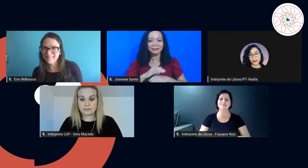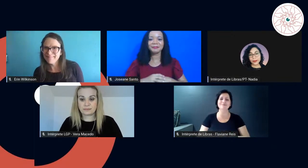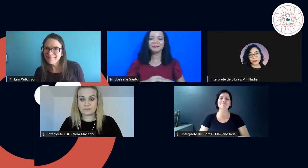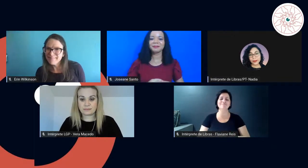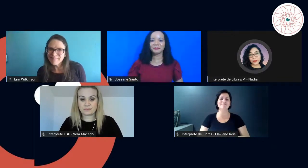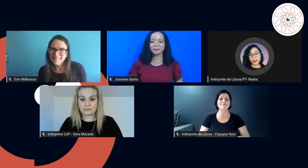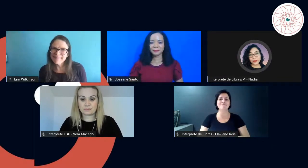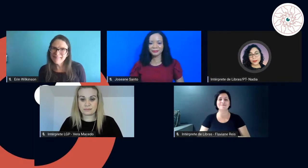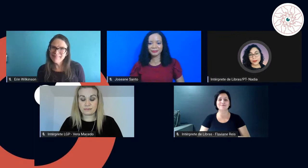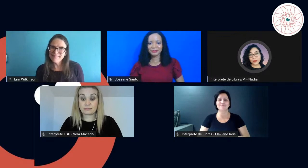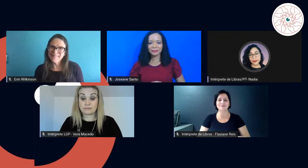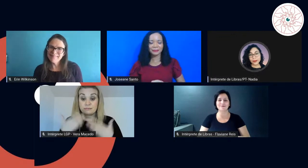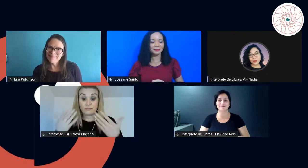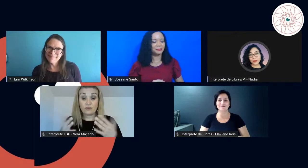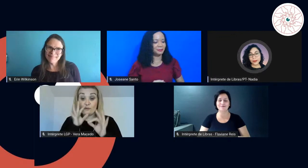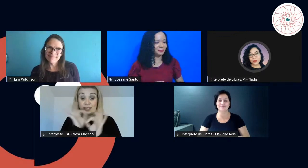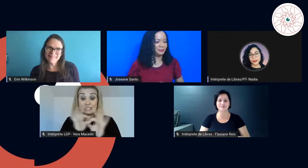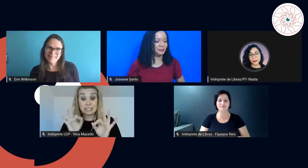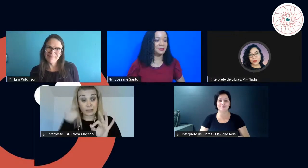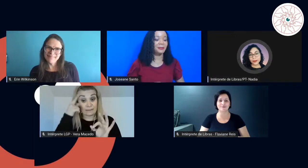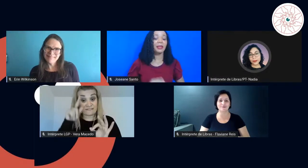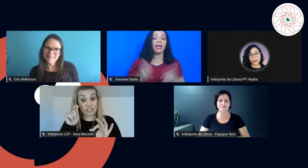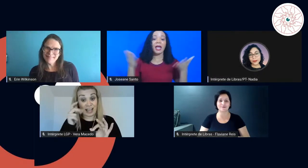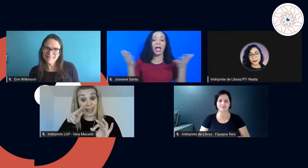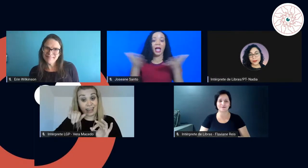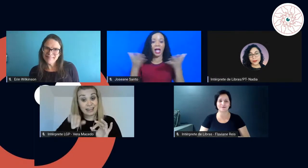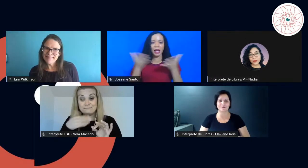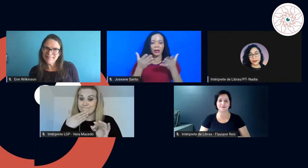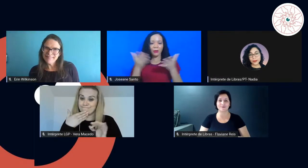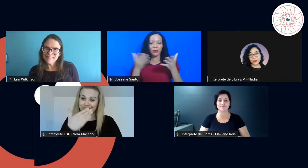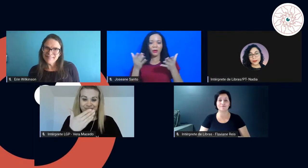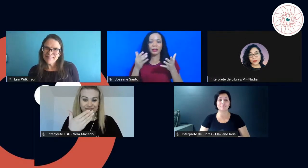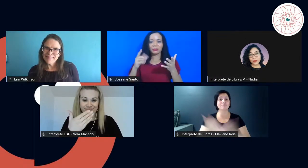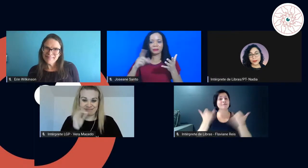Eh, foi excelente, professora Eren, suas